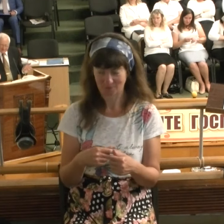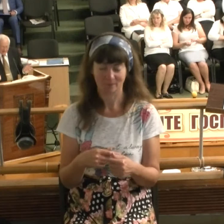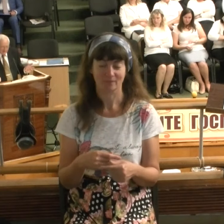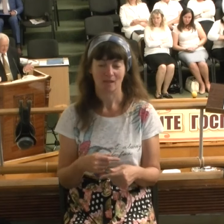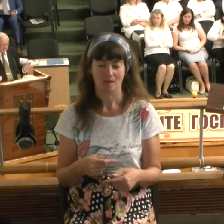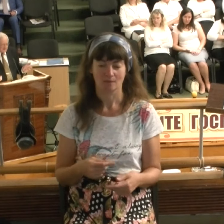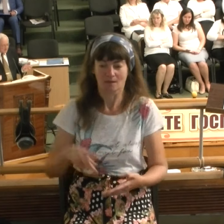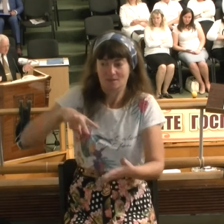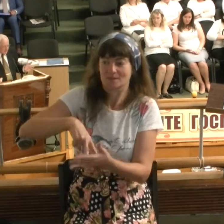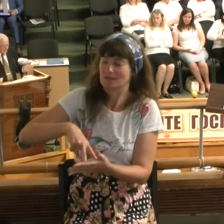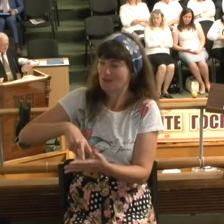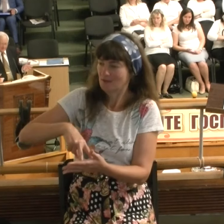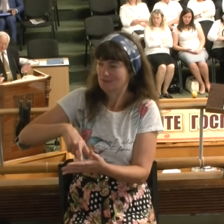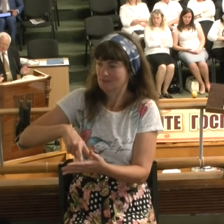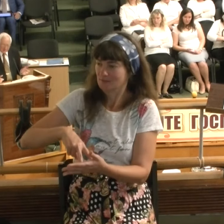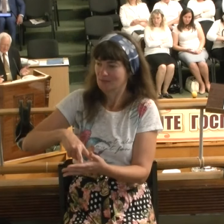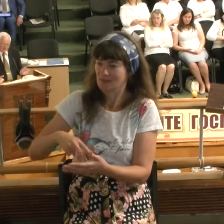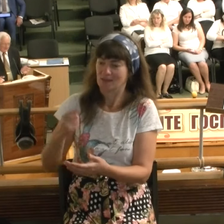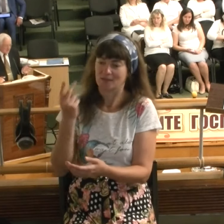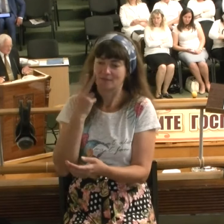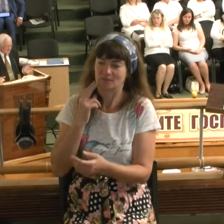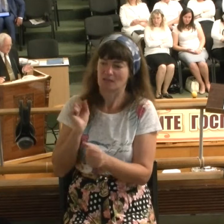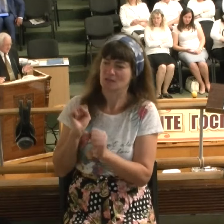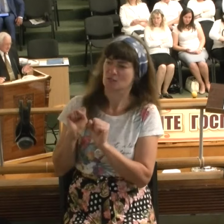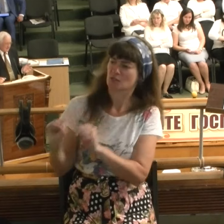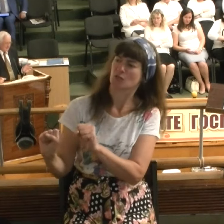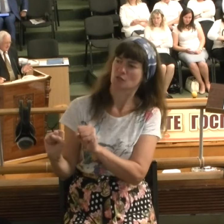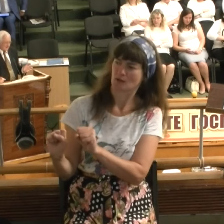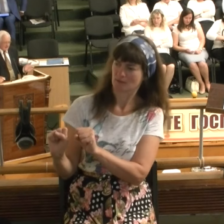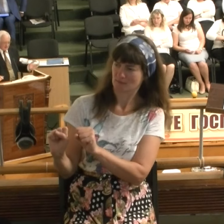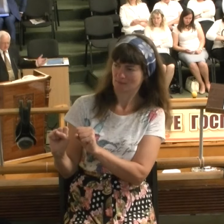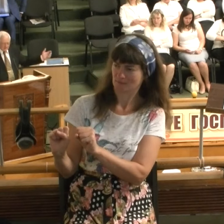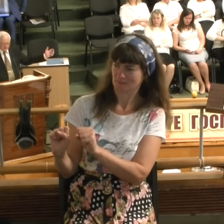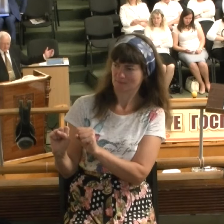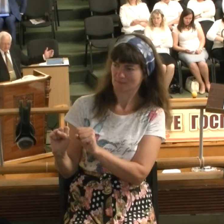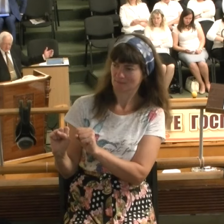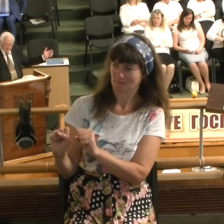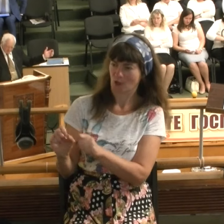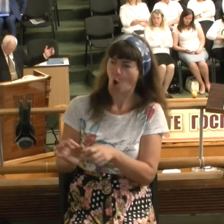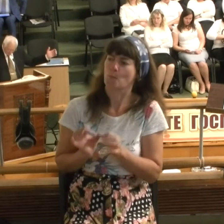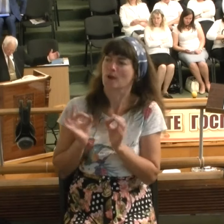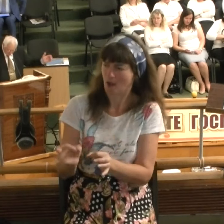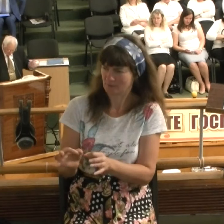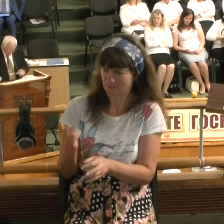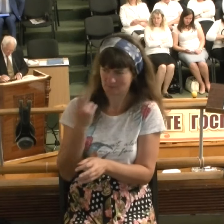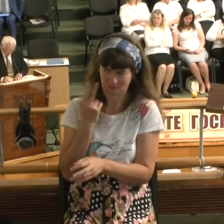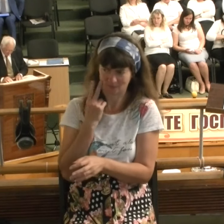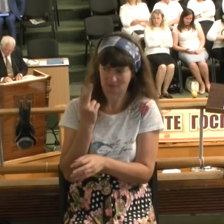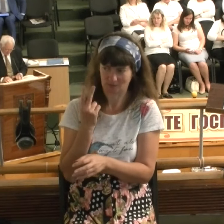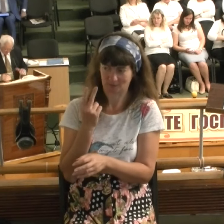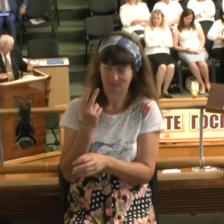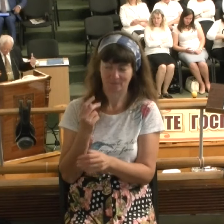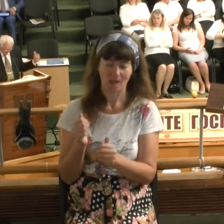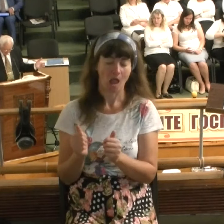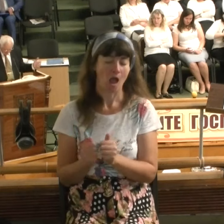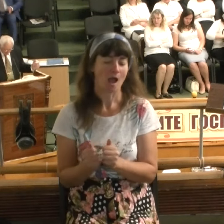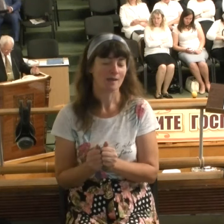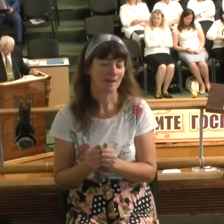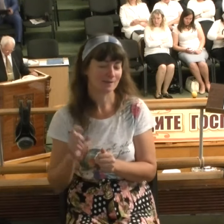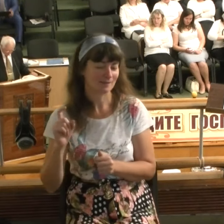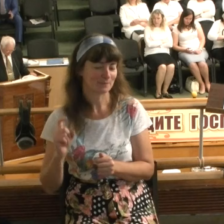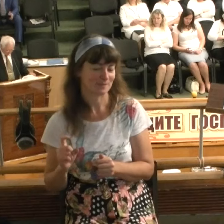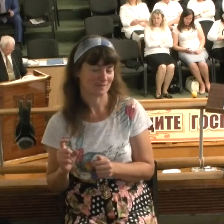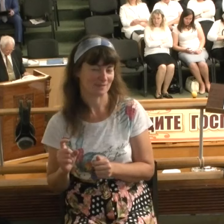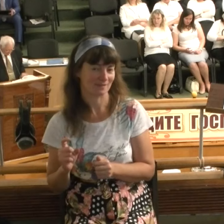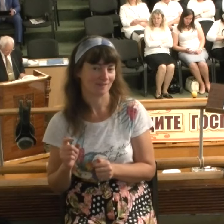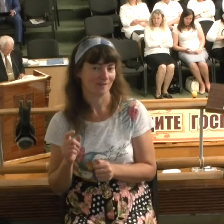Я говорю, что не так, вы не поняли, и то не так, и то не так было. Но рядом сидел другой крепкий меч, такой